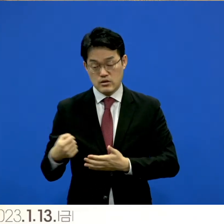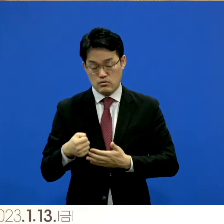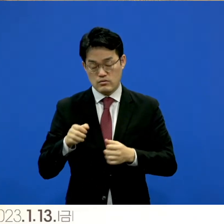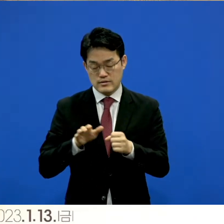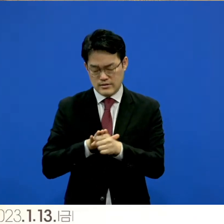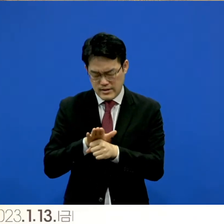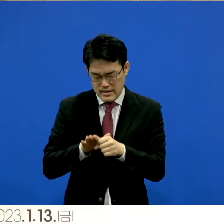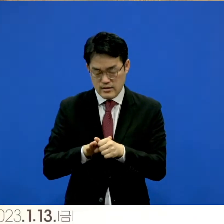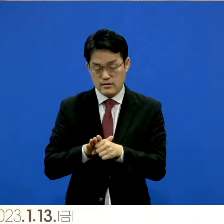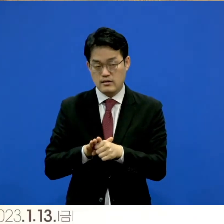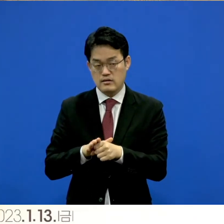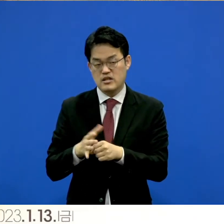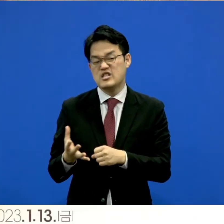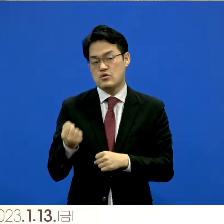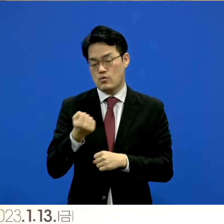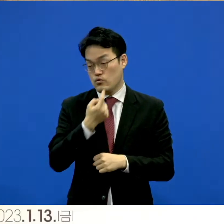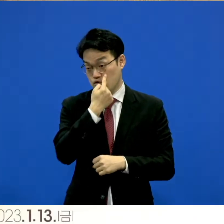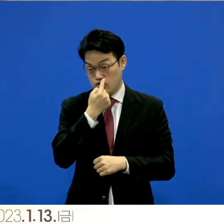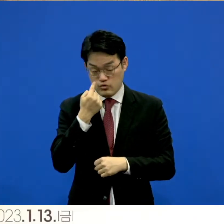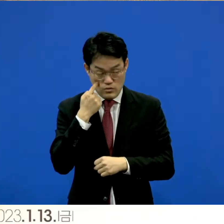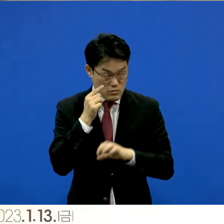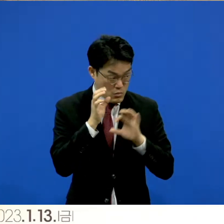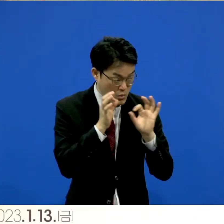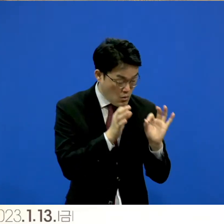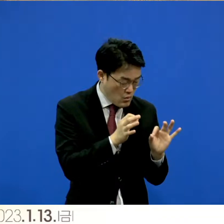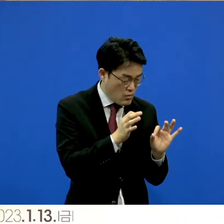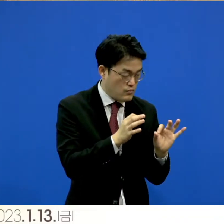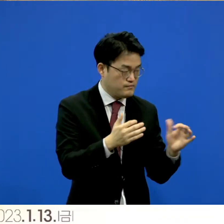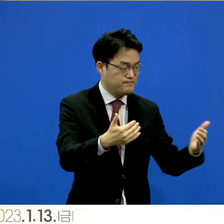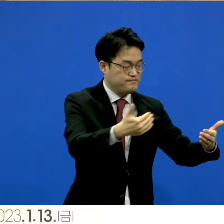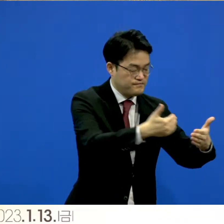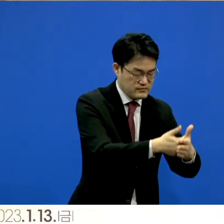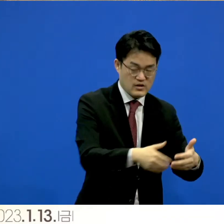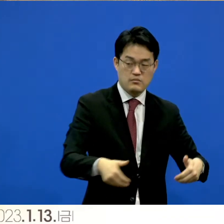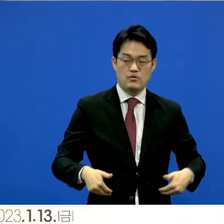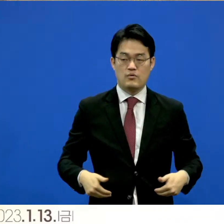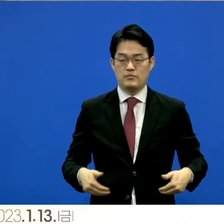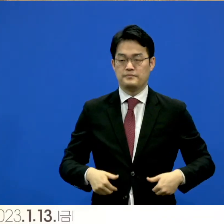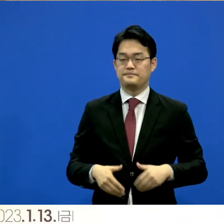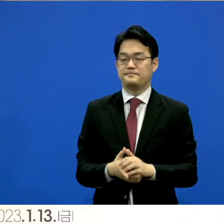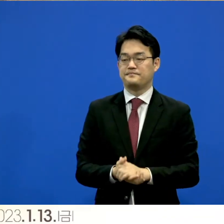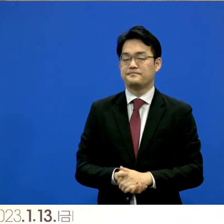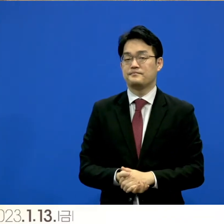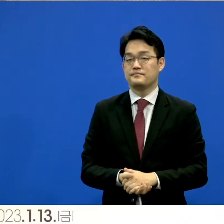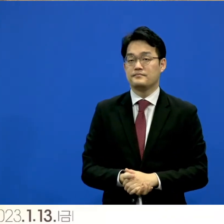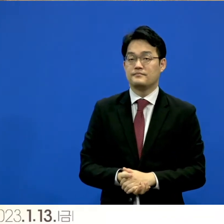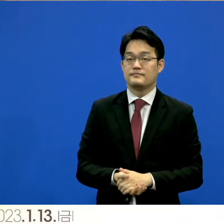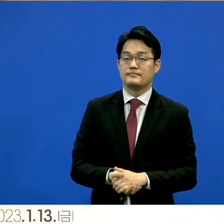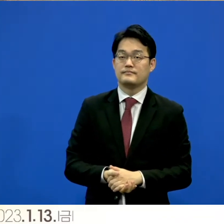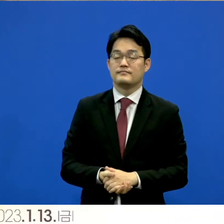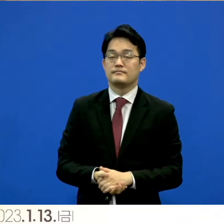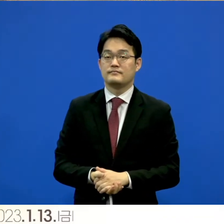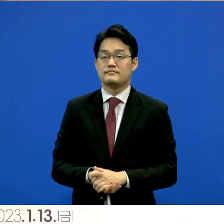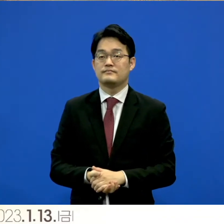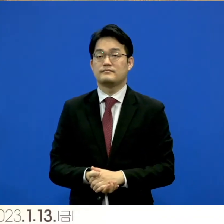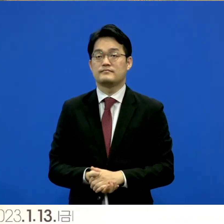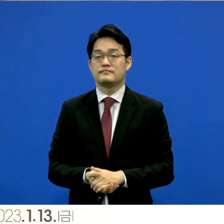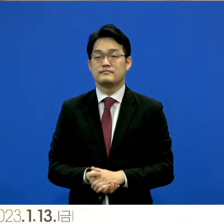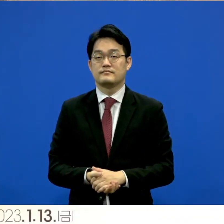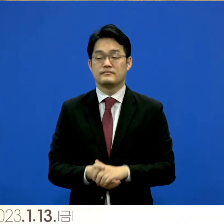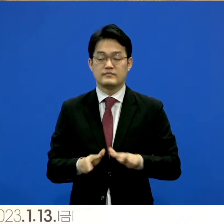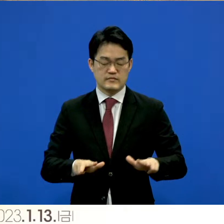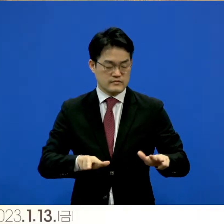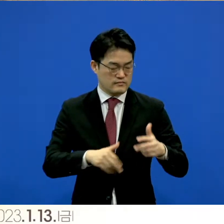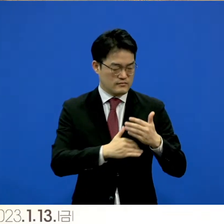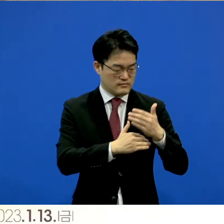내가 경험한 복음을 세상 속에, 생활 속에 구체해야 합니다. 배제로 가득한 세상에서 반대의 삶을 실천하는 겁니다. 이